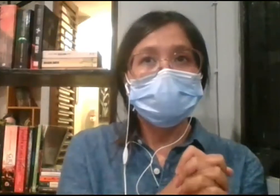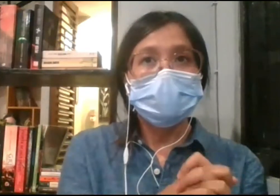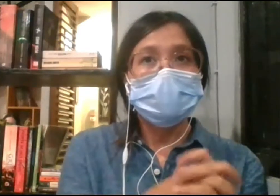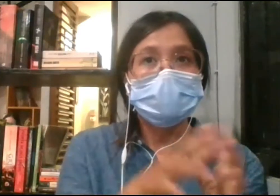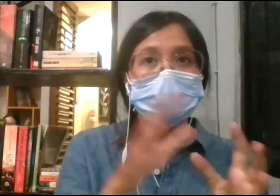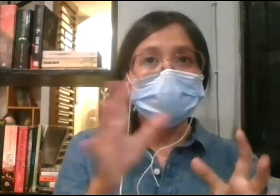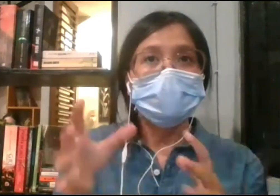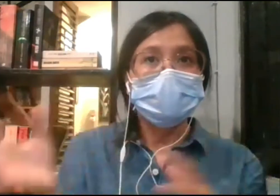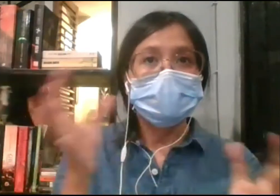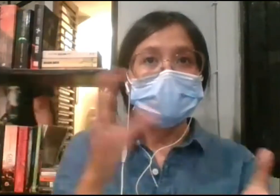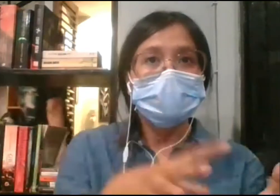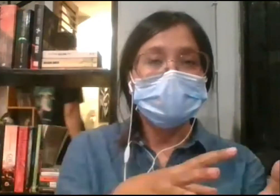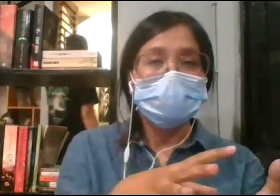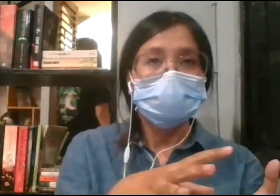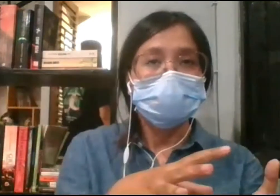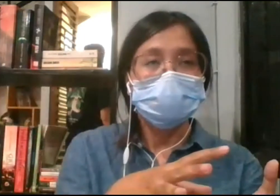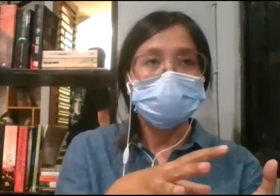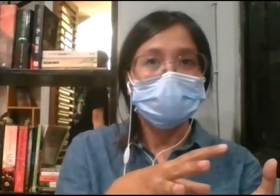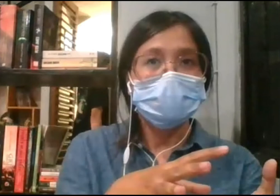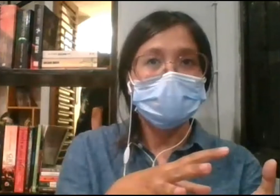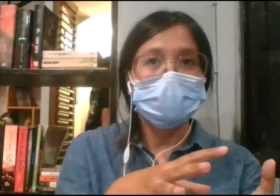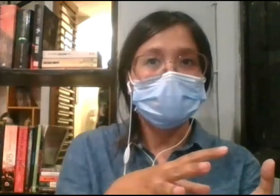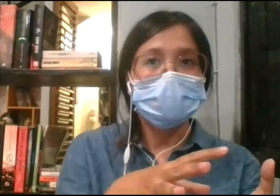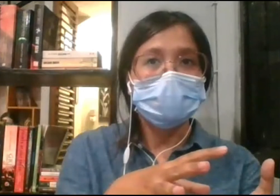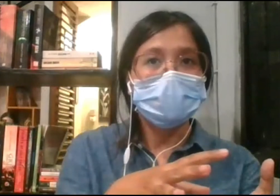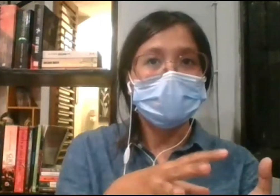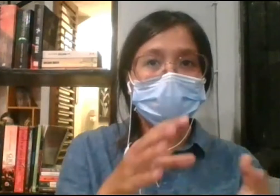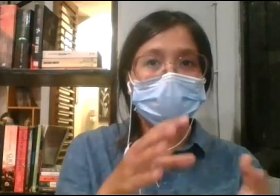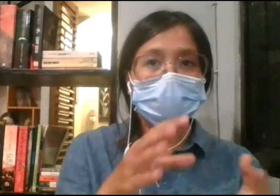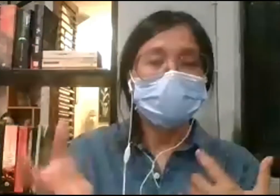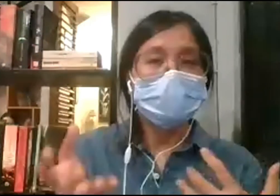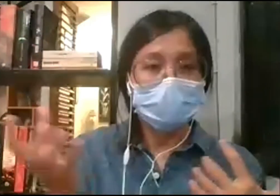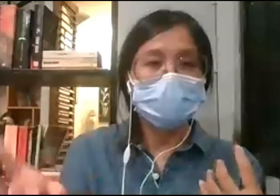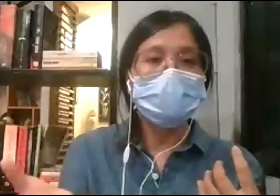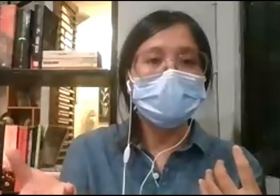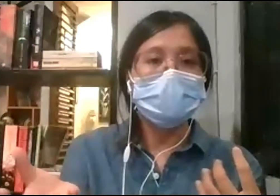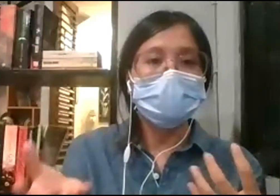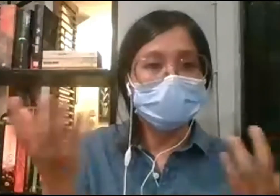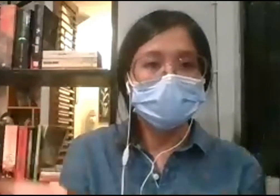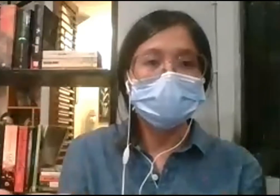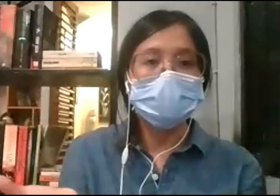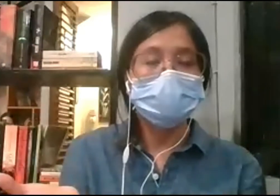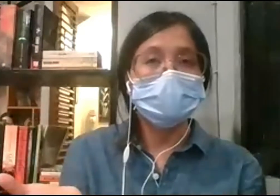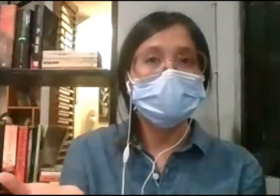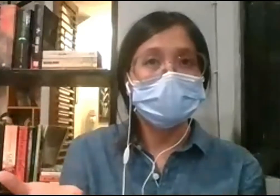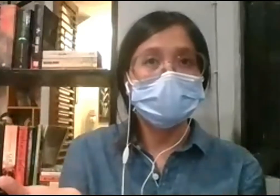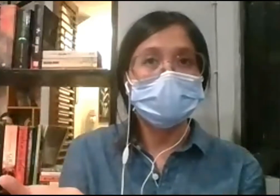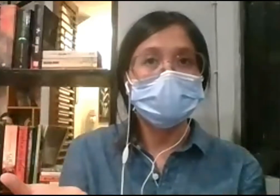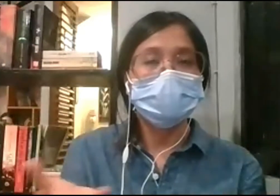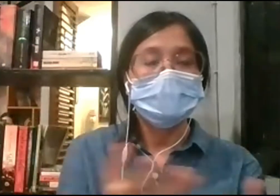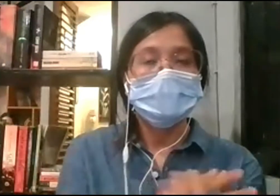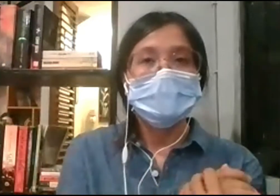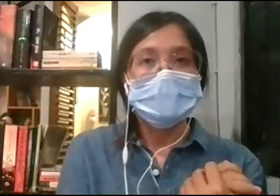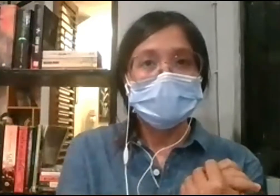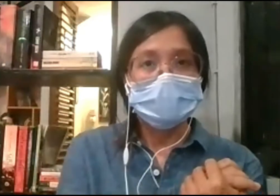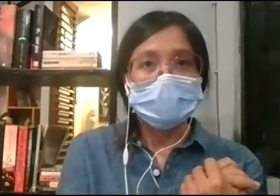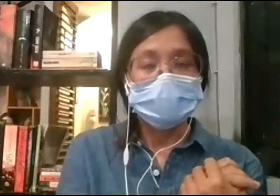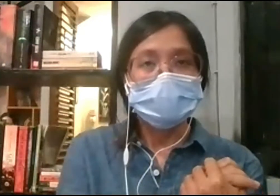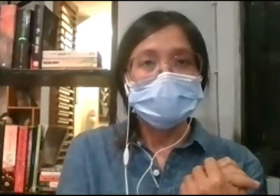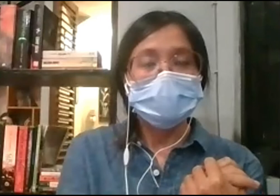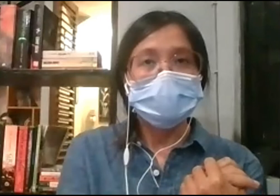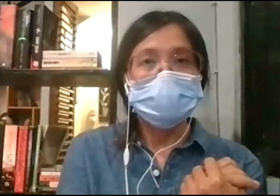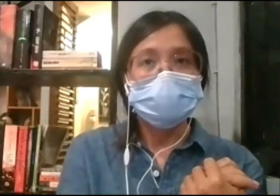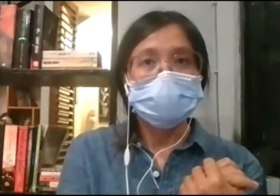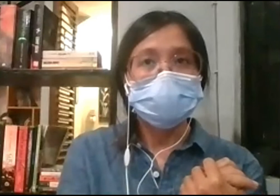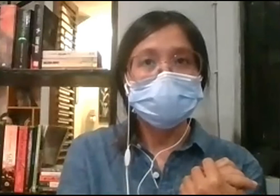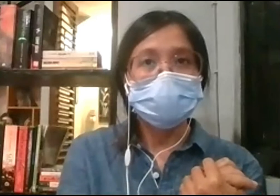ketika kemudian temuan kita berbeda dengan apa yang kita harapkan, ya nggak apa-apa kalau faktanya kemudian seperti itu. Nah,